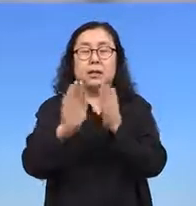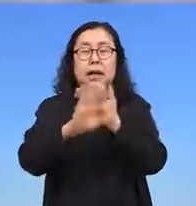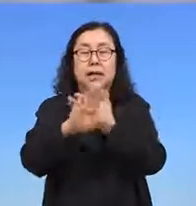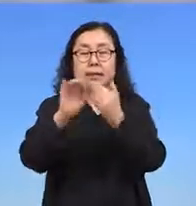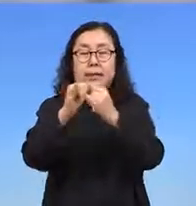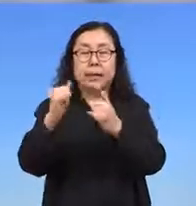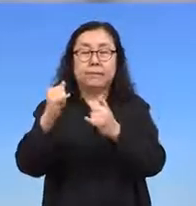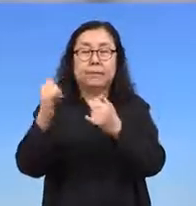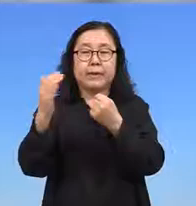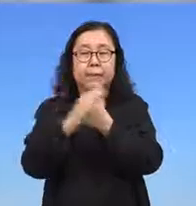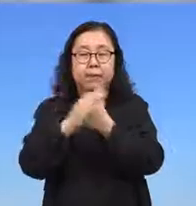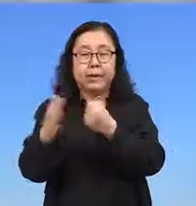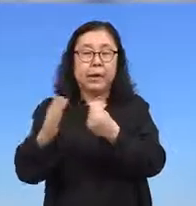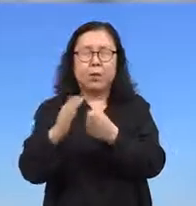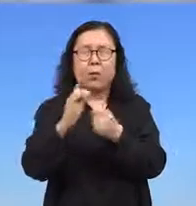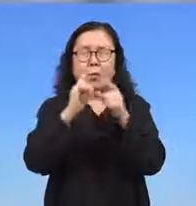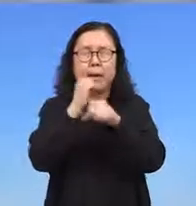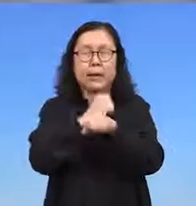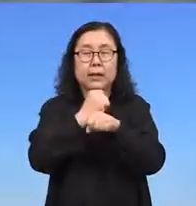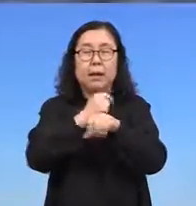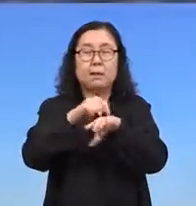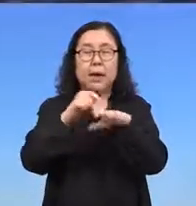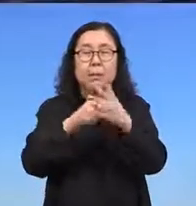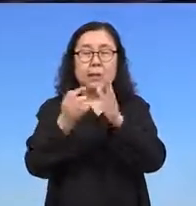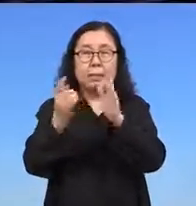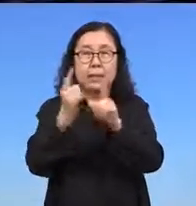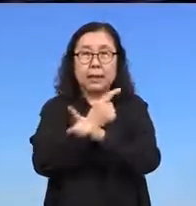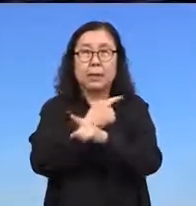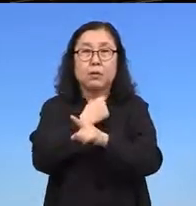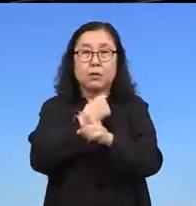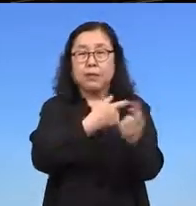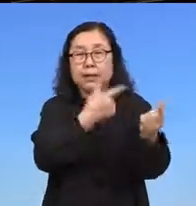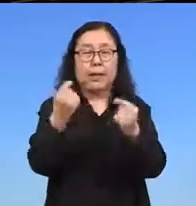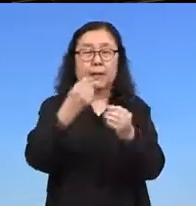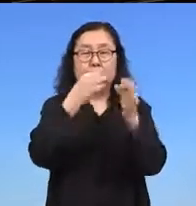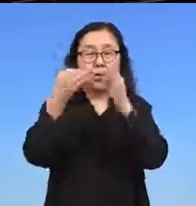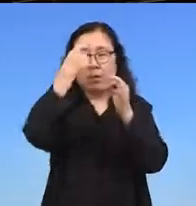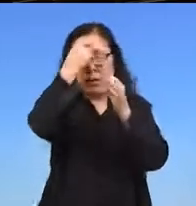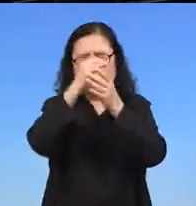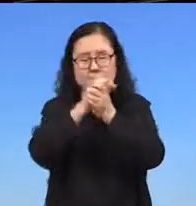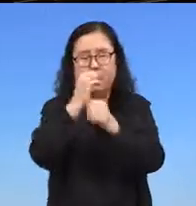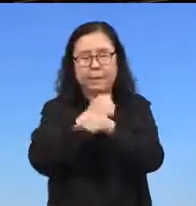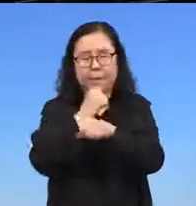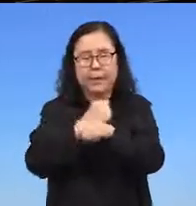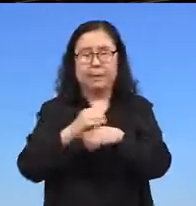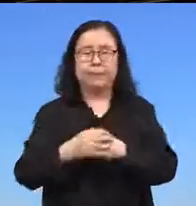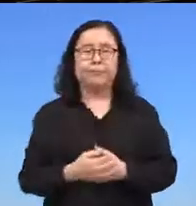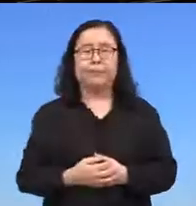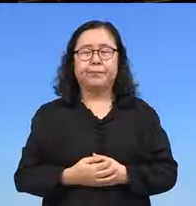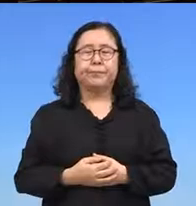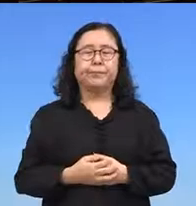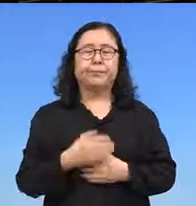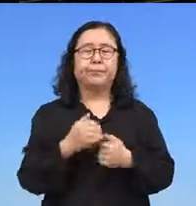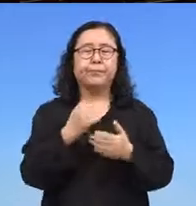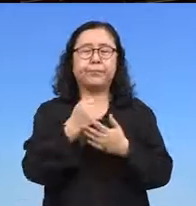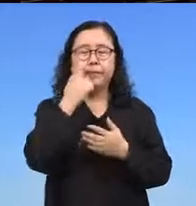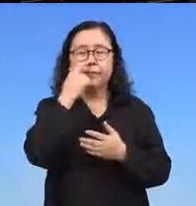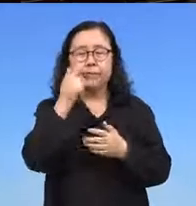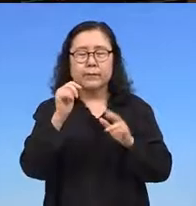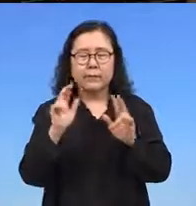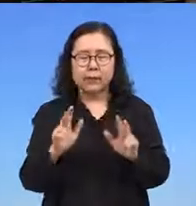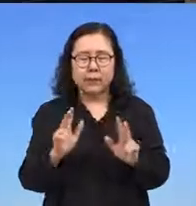사라지기를 원합니다. 통성으로 같이 한 목소리를 같이 기도하시겠습니다. 살아계신 하나님 아버지, 오늘 현재 일하시는